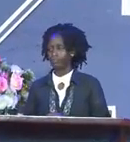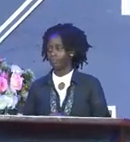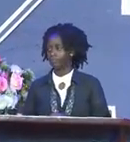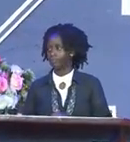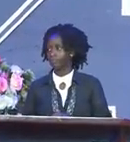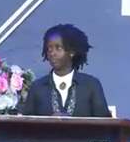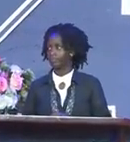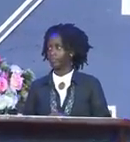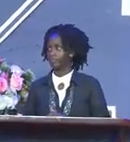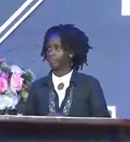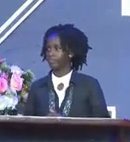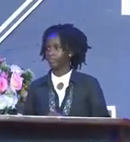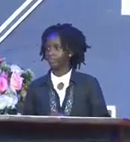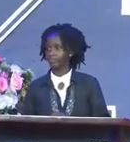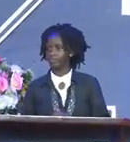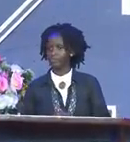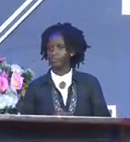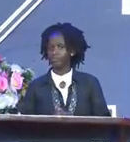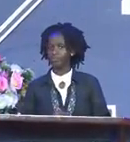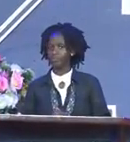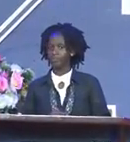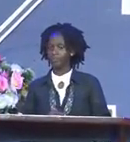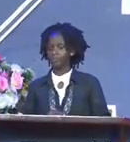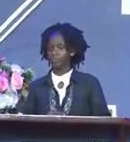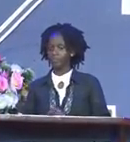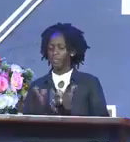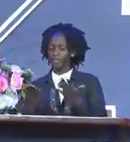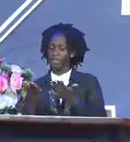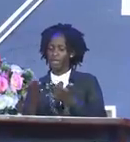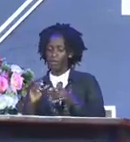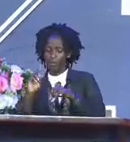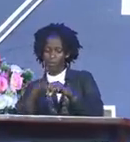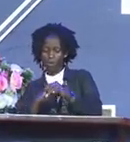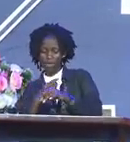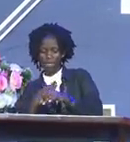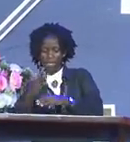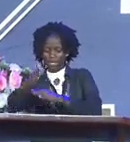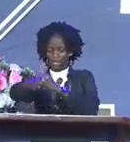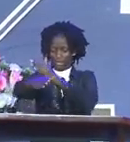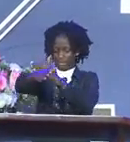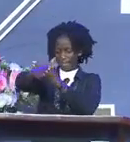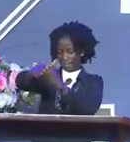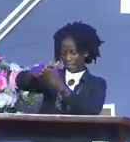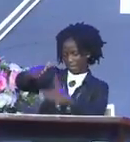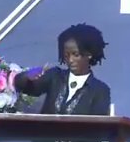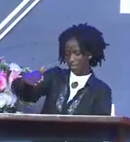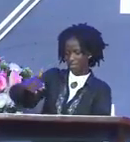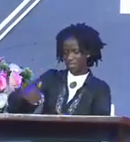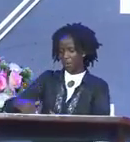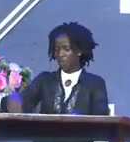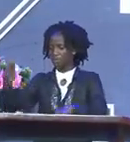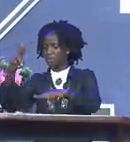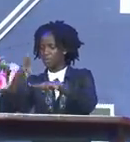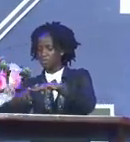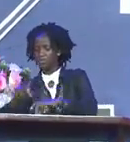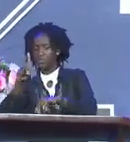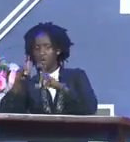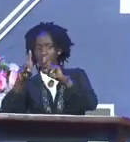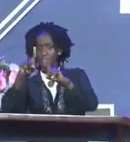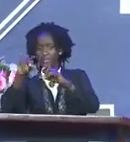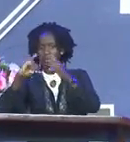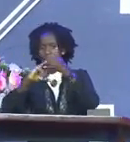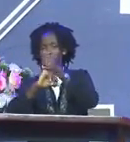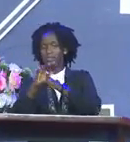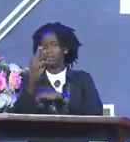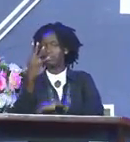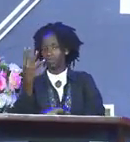Omwaka Muganzi oba amusalyako okuguru yali agenda kukola bibuuzo bye bya S4. By the time the leg was cut off, was going to exams of senior